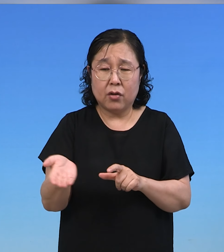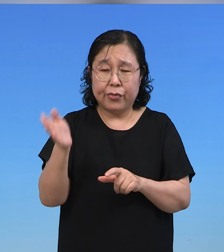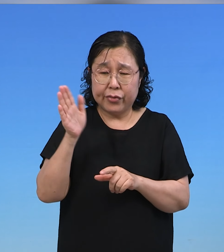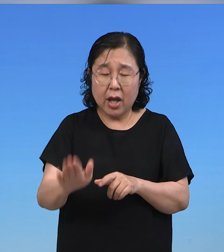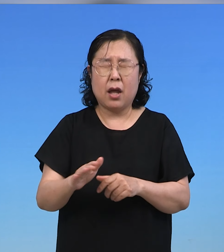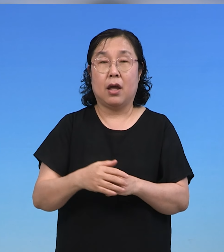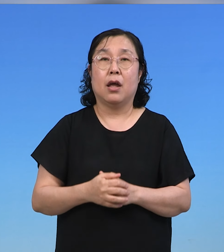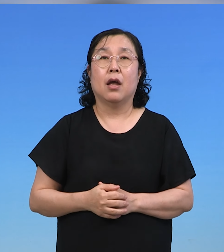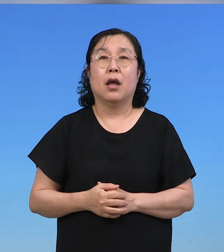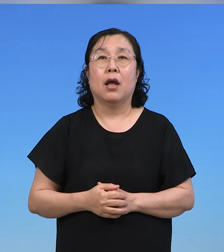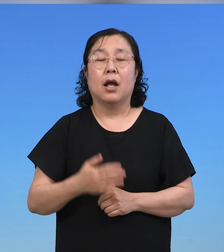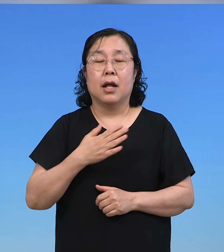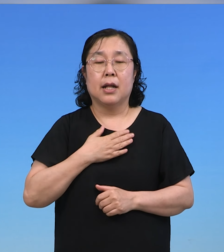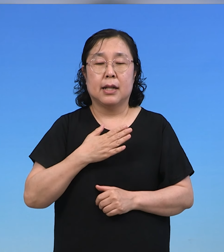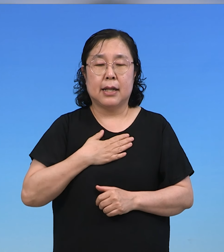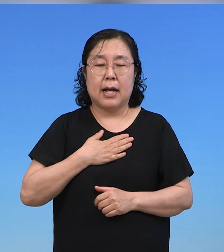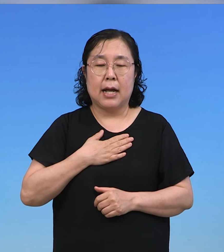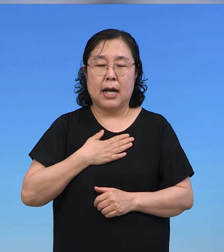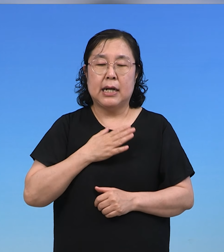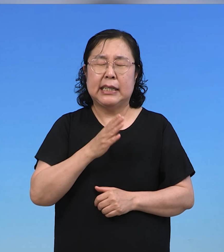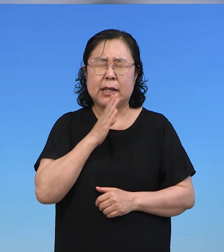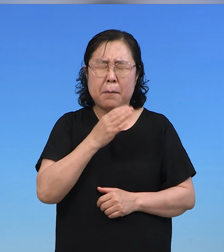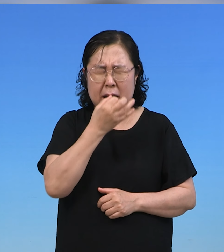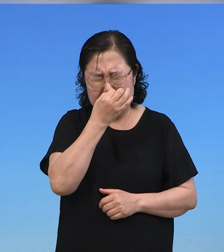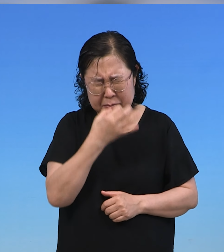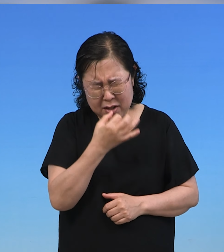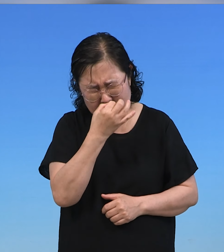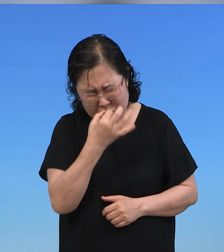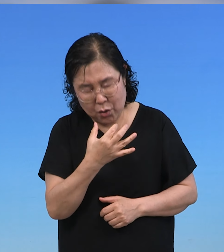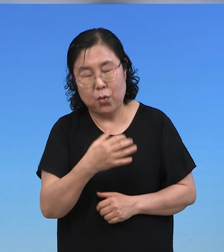근데 내 진짜 힘들었거든요.